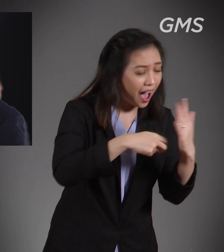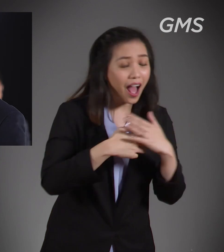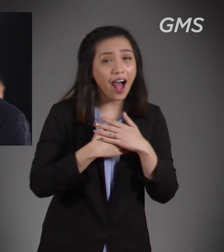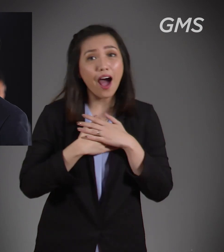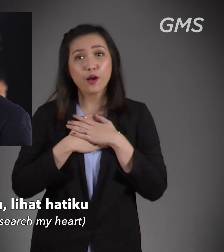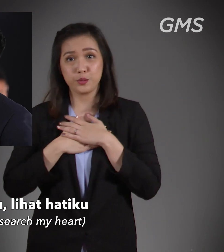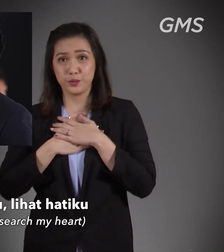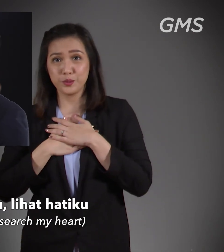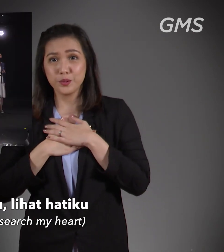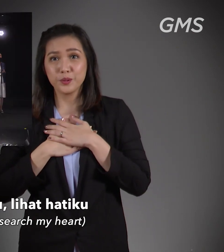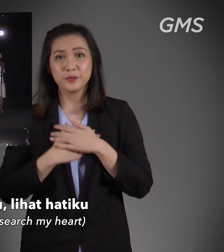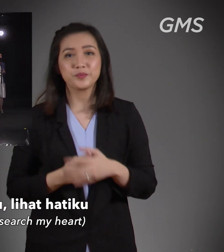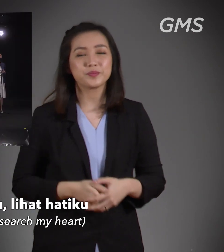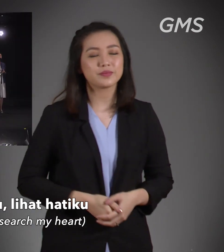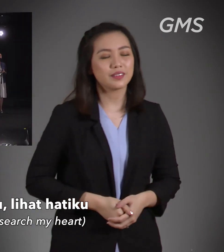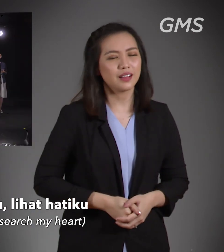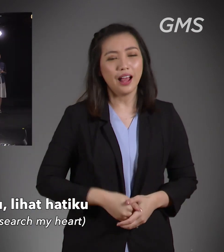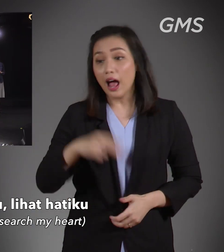Selidiki aku,